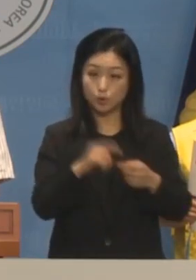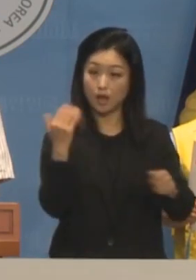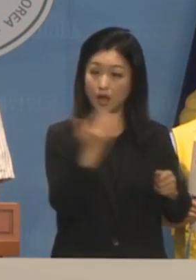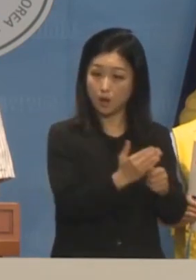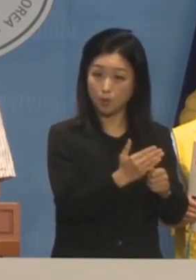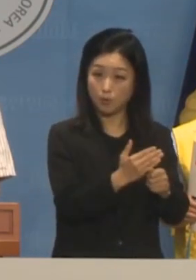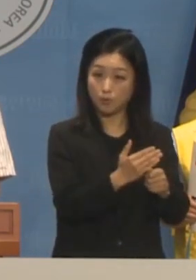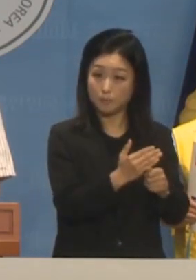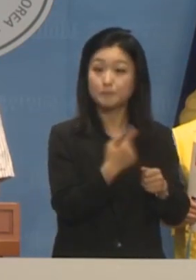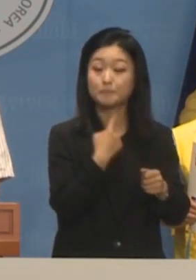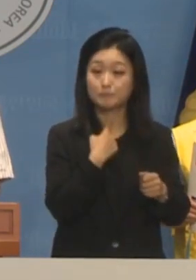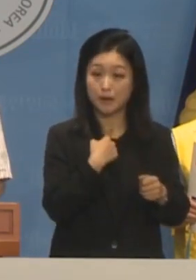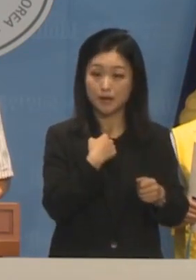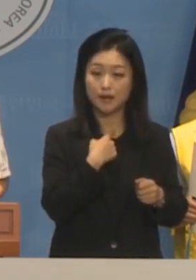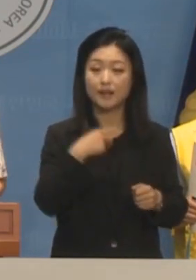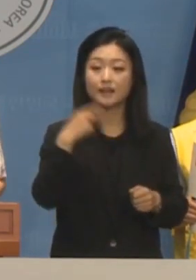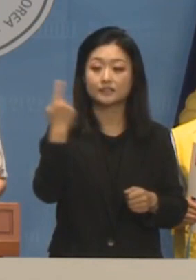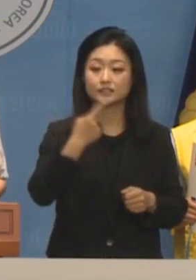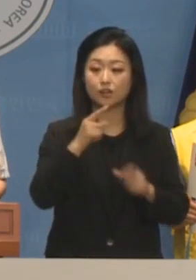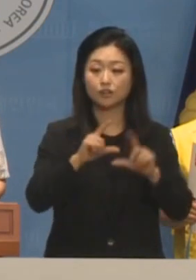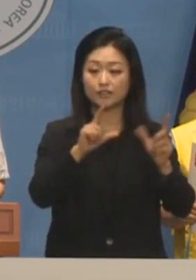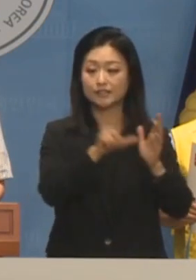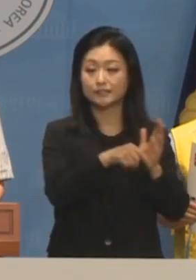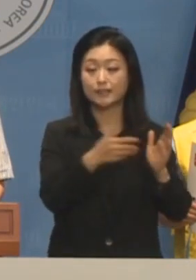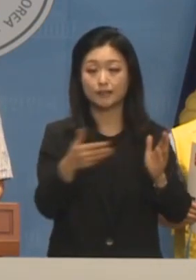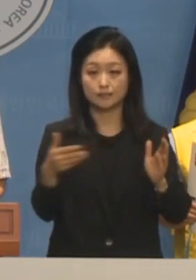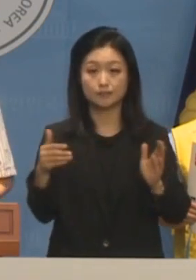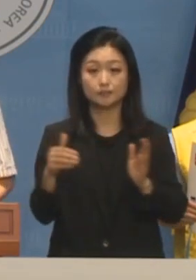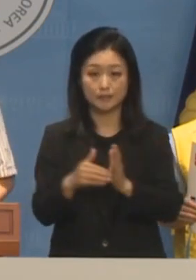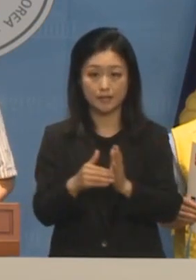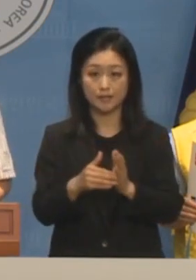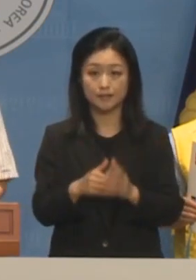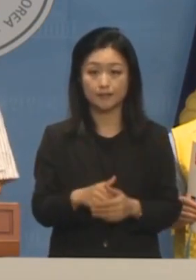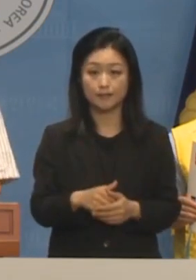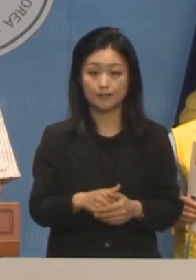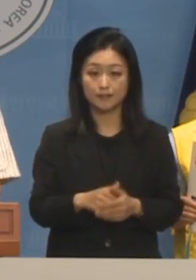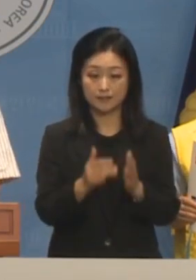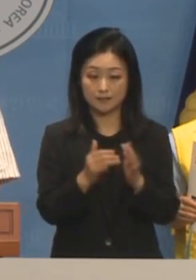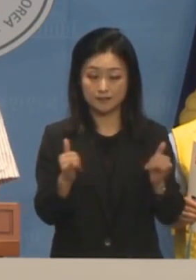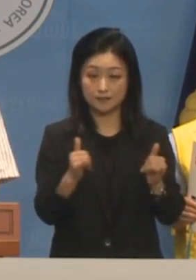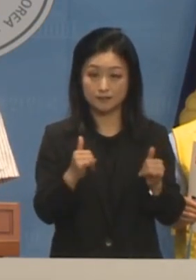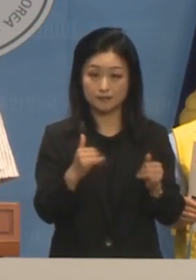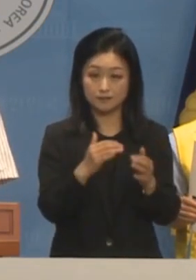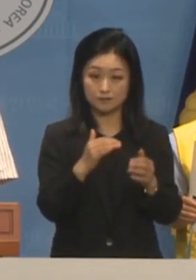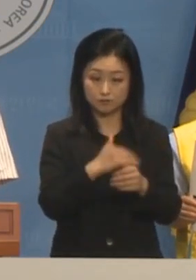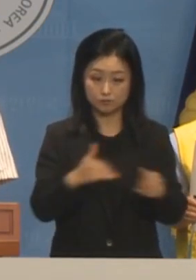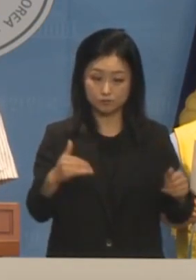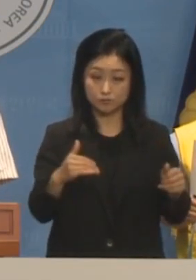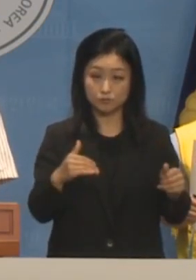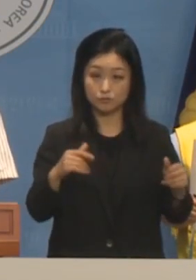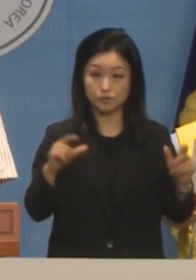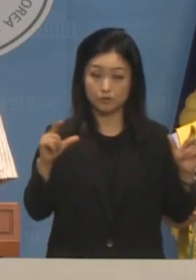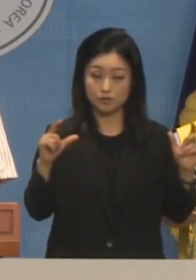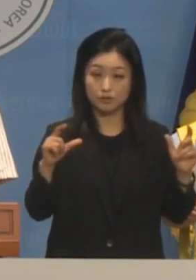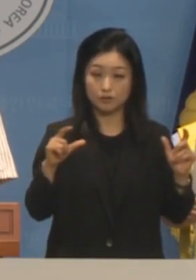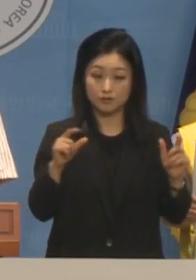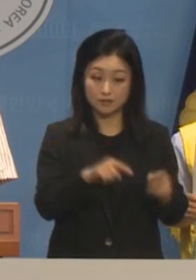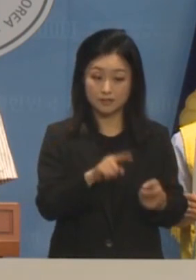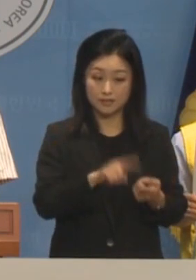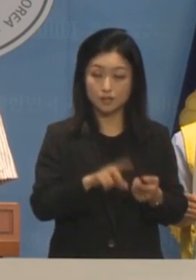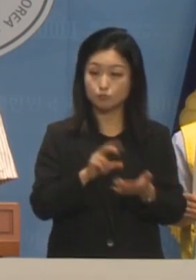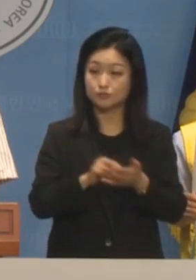해고한 지 1000일이 지났습니다. 정리해고 철회, 해고자 복직을